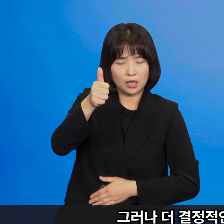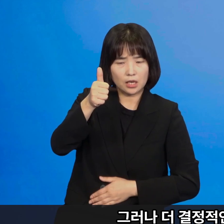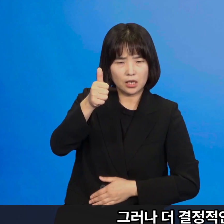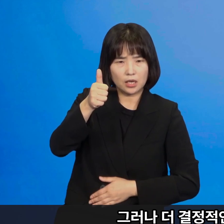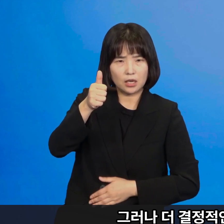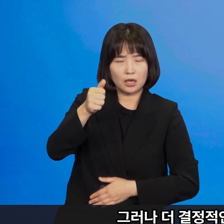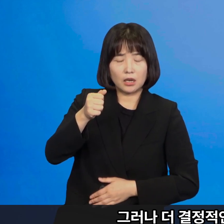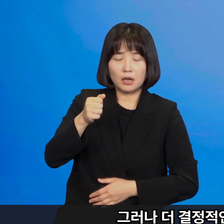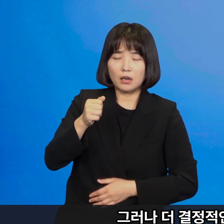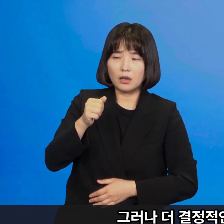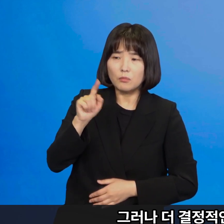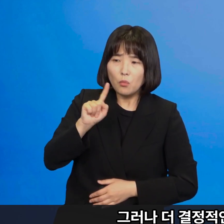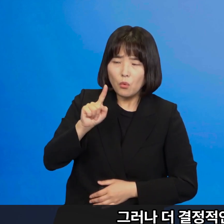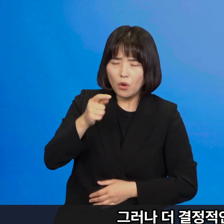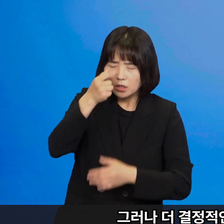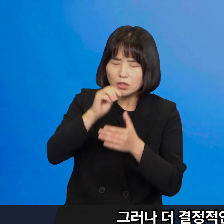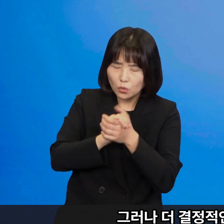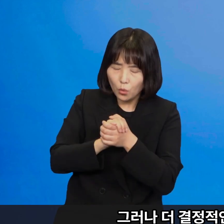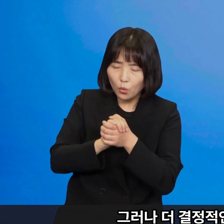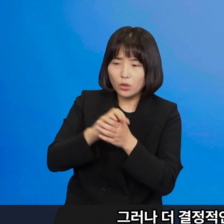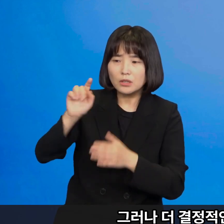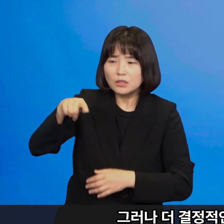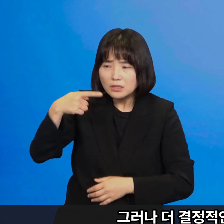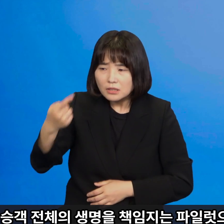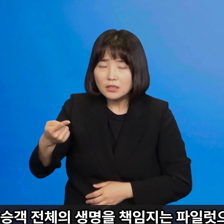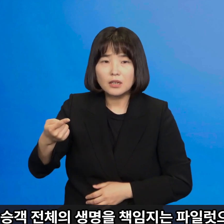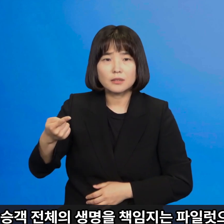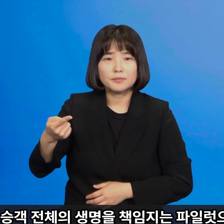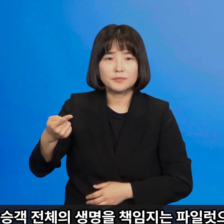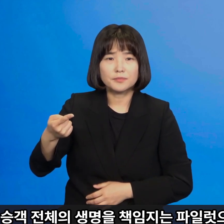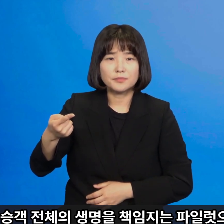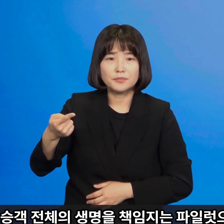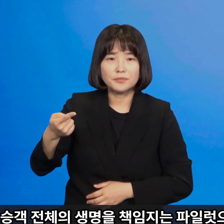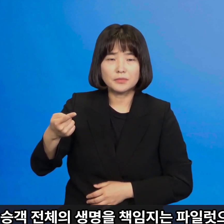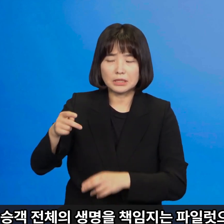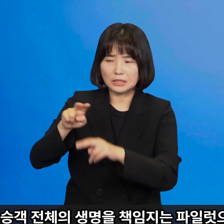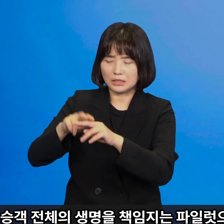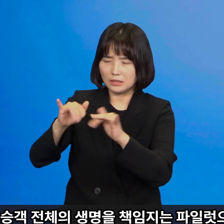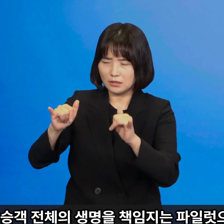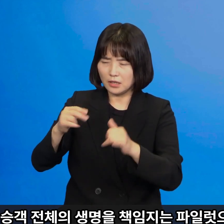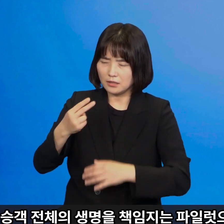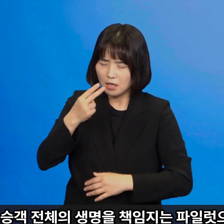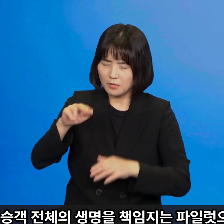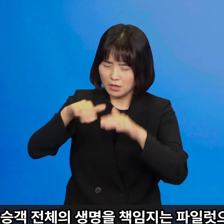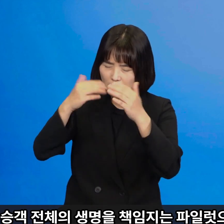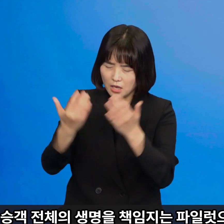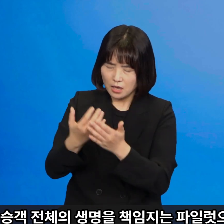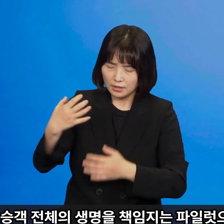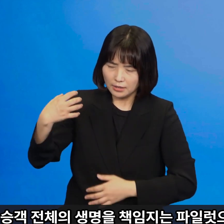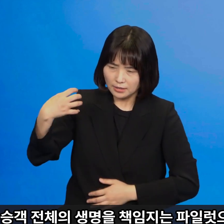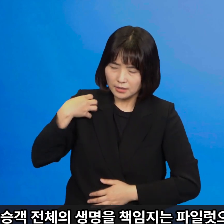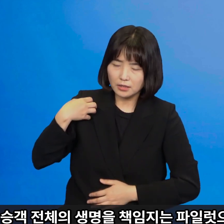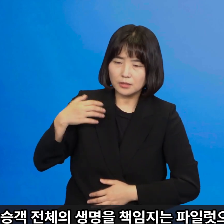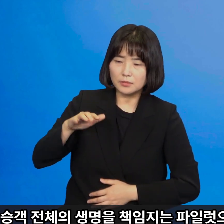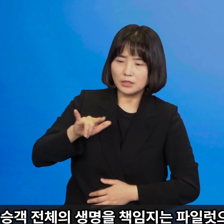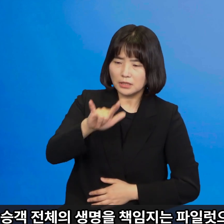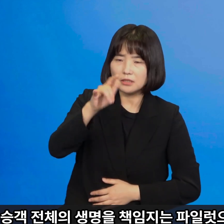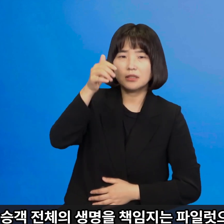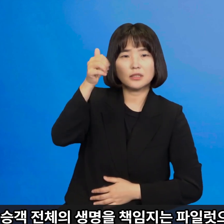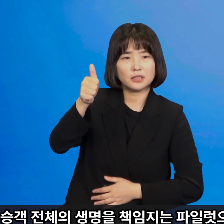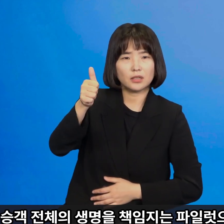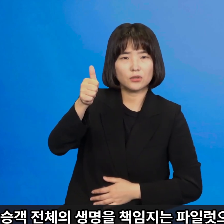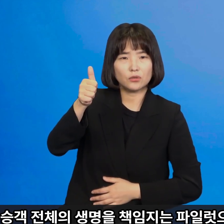그러나 더 결정적인 문제는 무엇이냐면 승객 전체의 생명을 책임지는 파일럿으로서